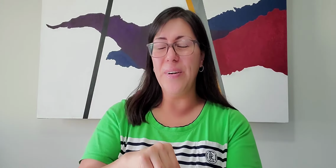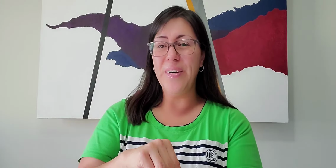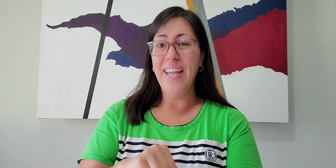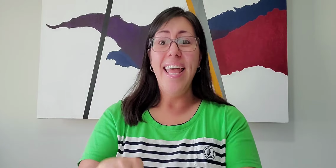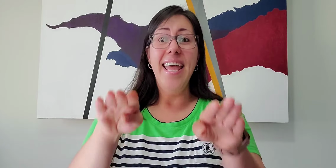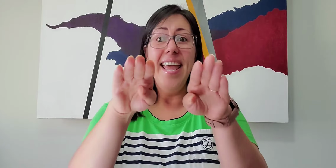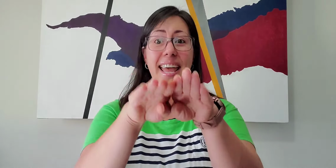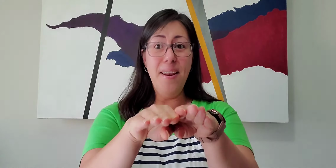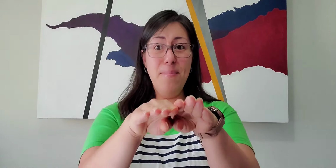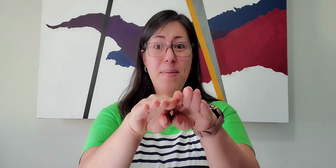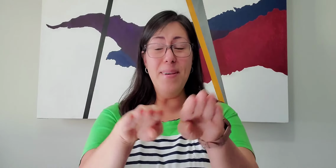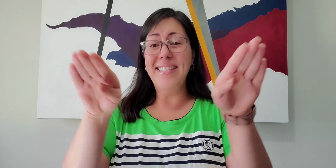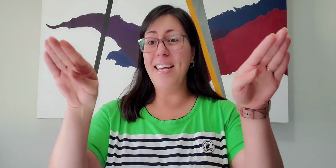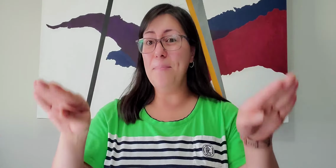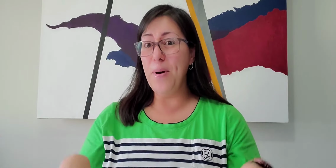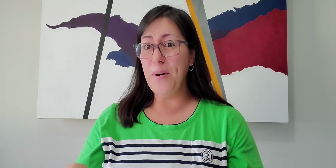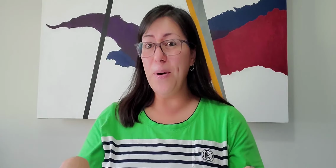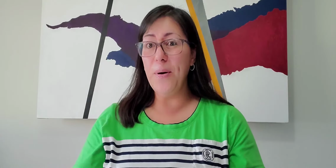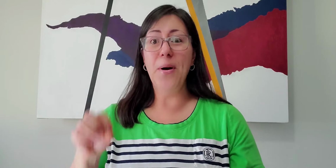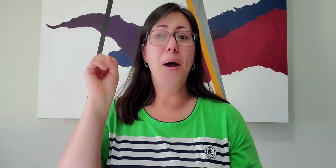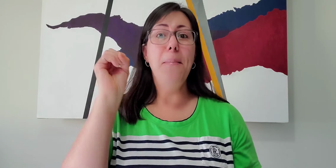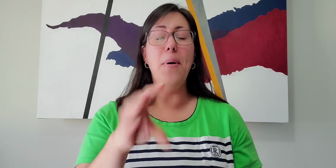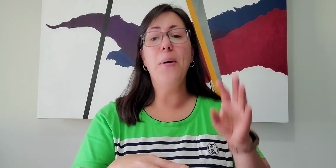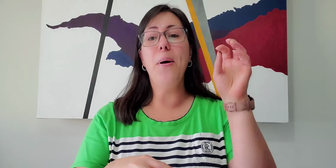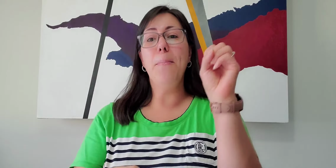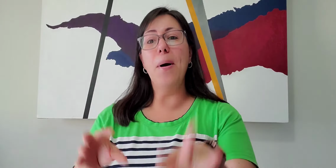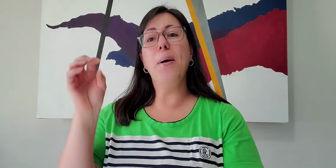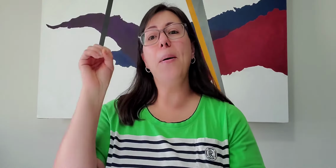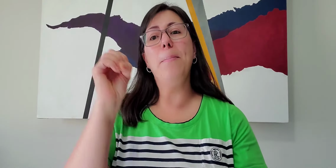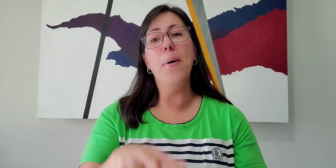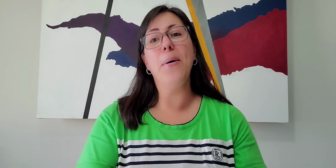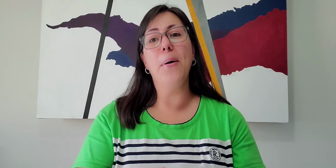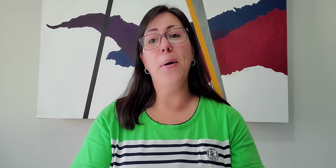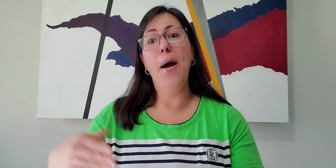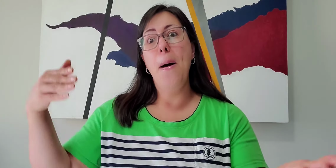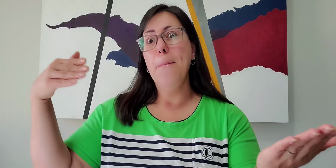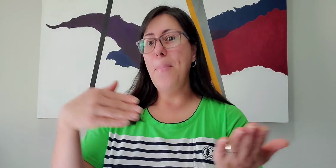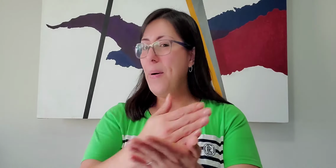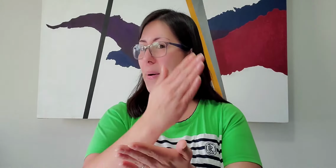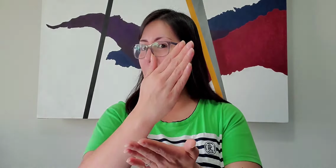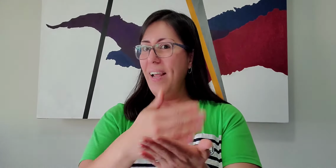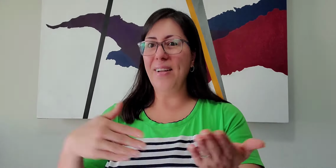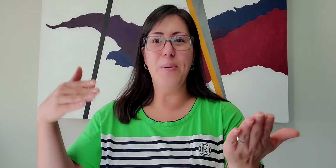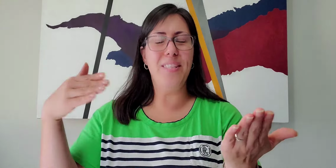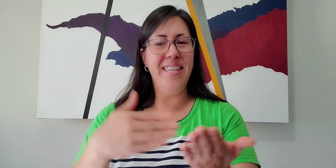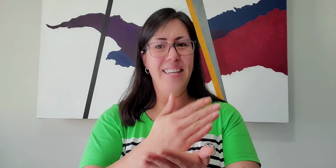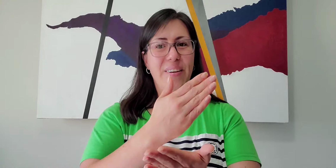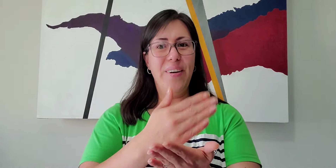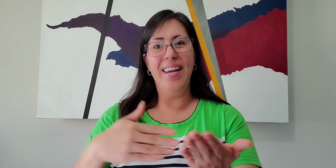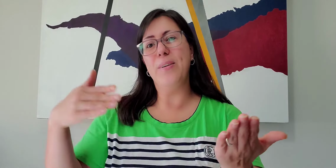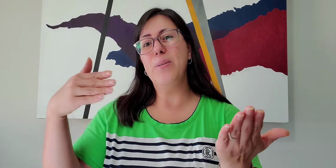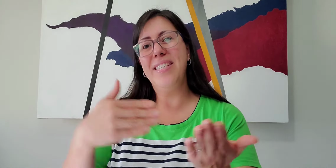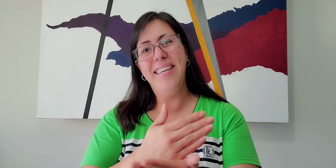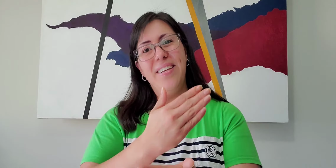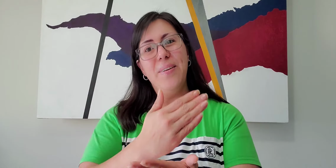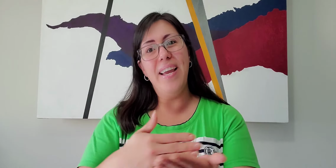en mi mesa pongo pongo pongo pongo pongo el cuchillo el cuchillo el